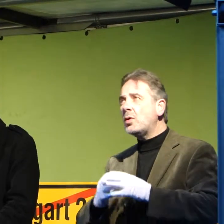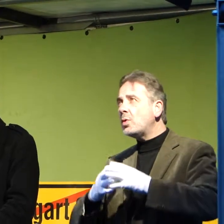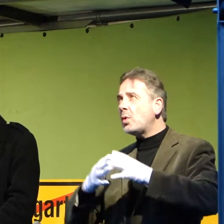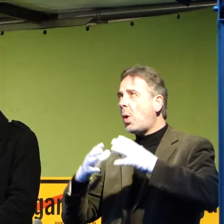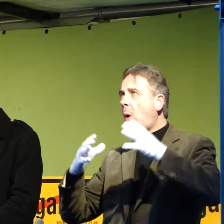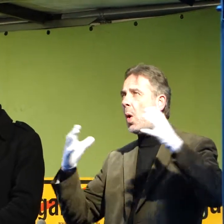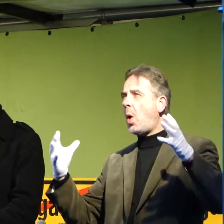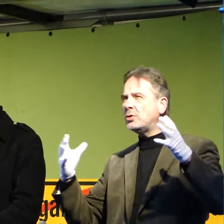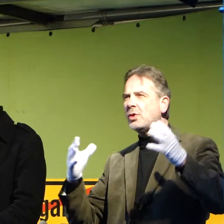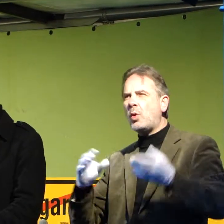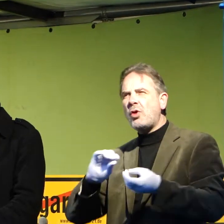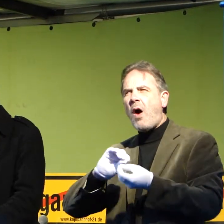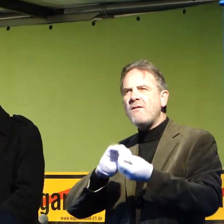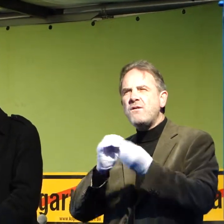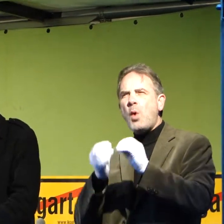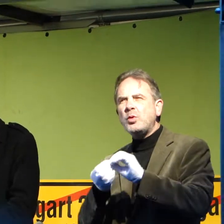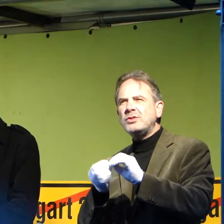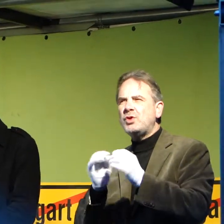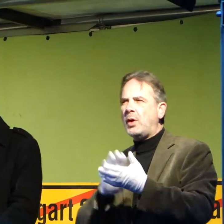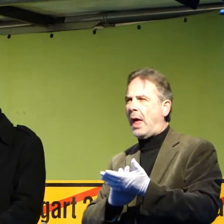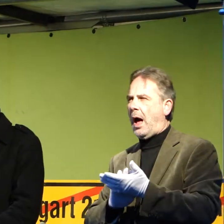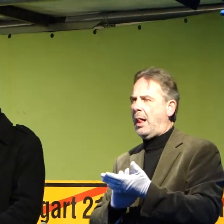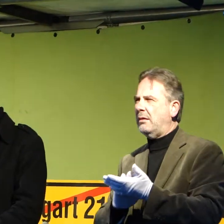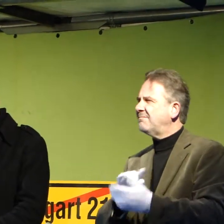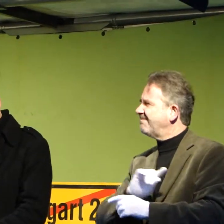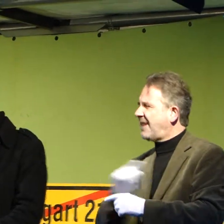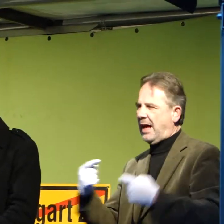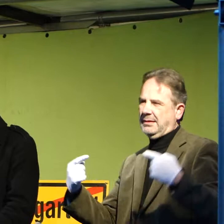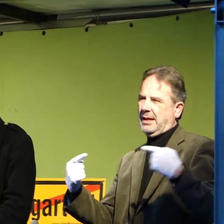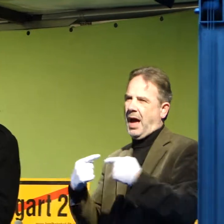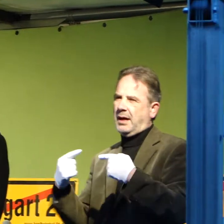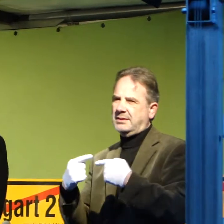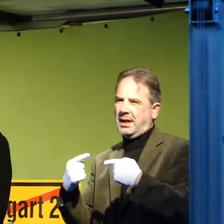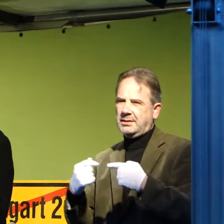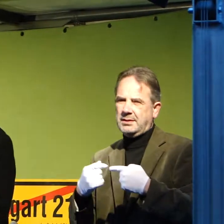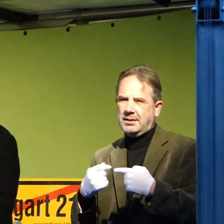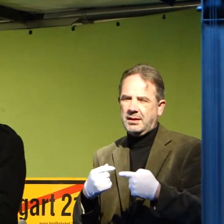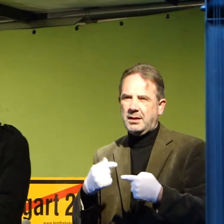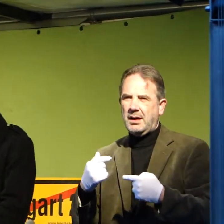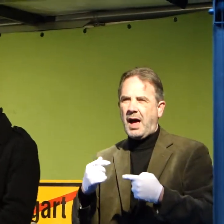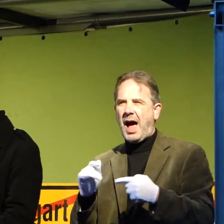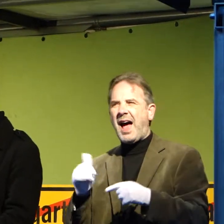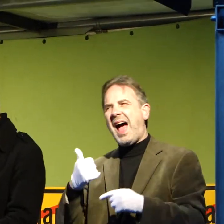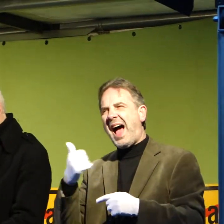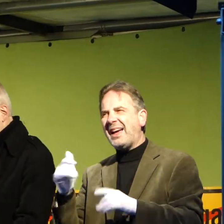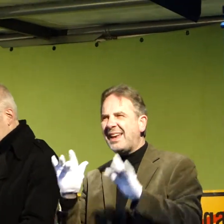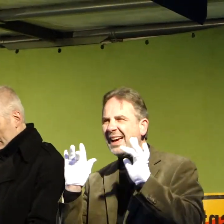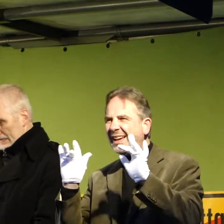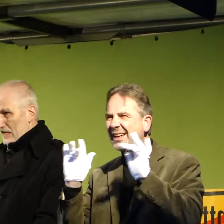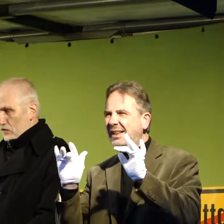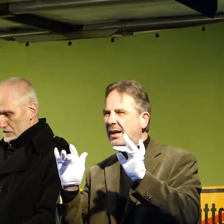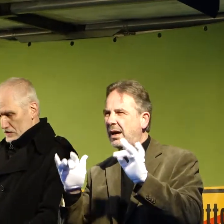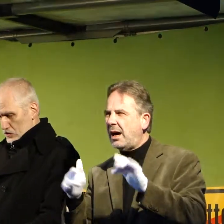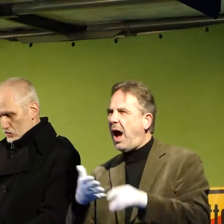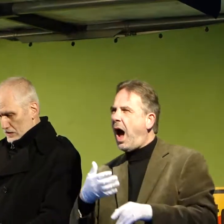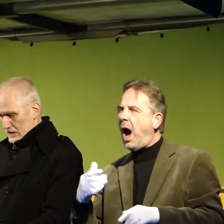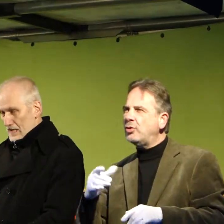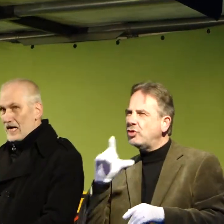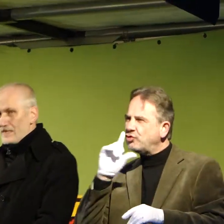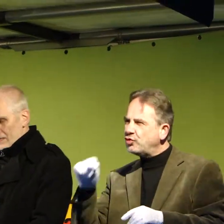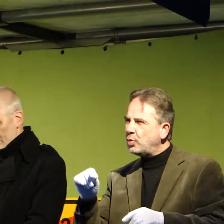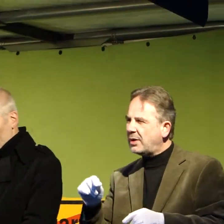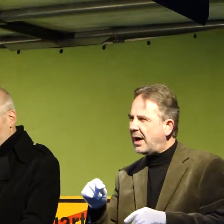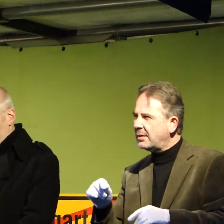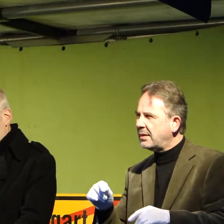Das wurde vor 90 Jahren noch nicht als Gegensatz gesehen. Ein Kritiker, es war der Stuttgarter